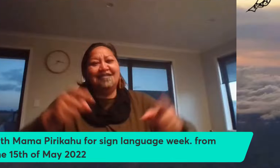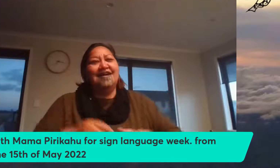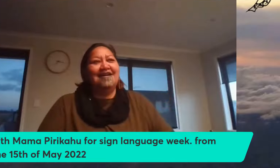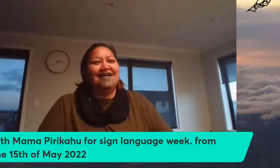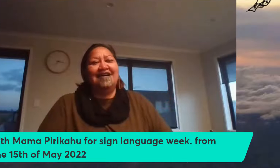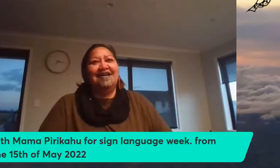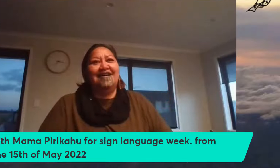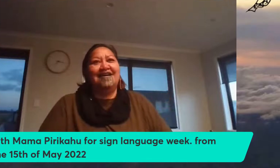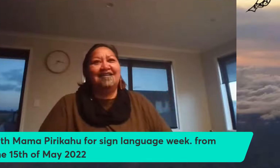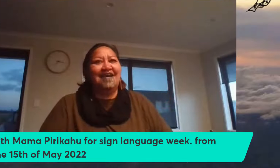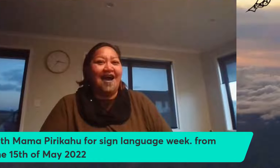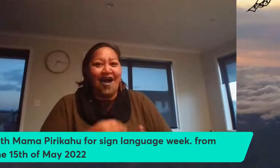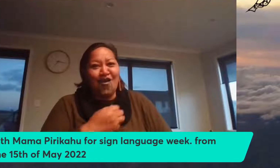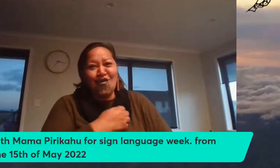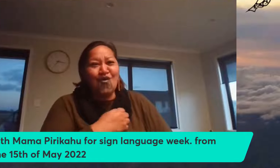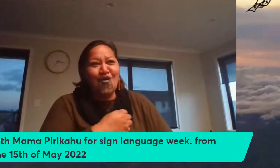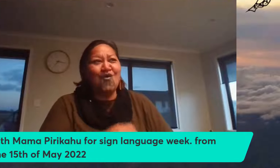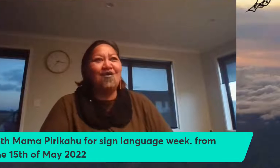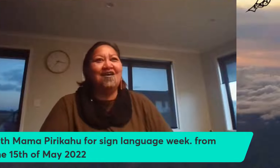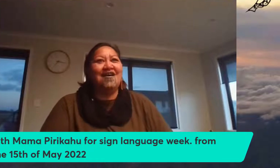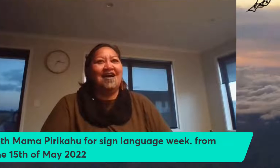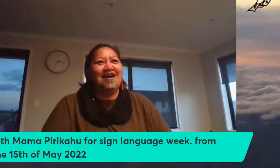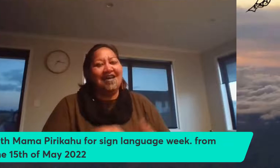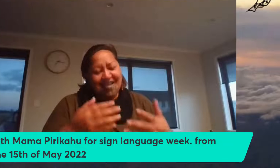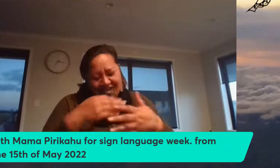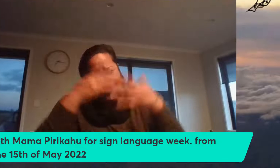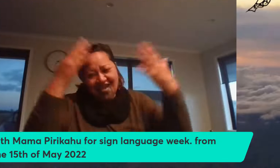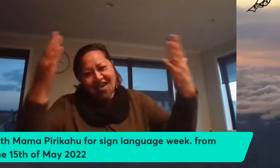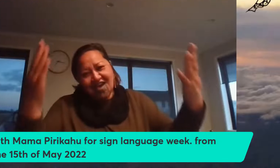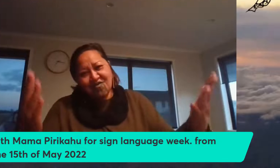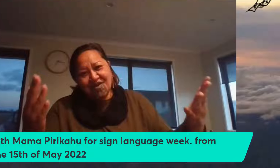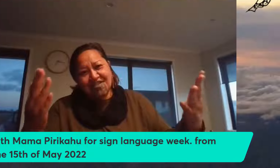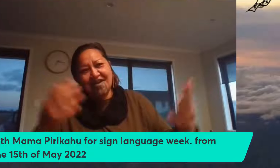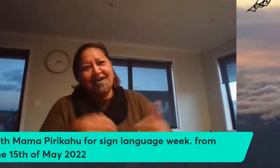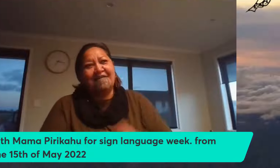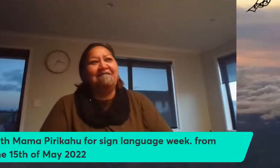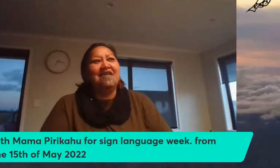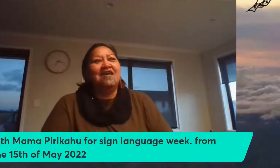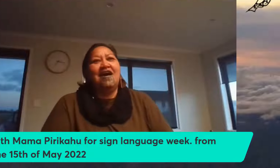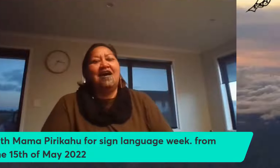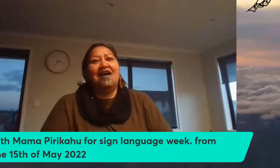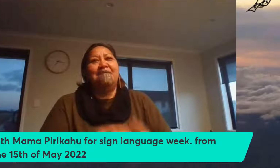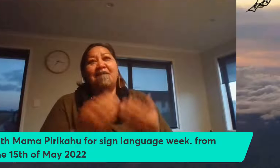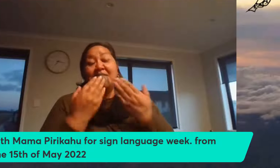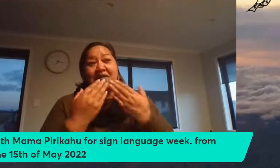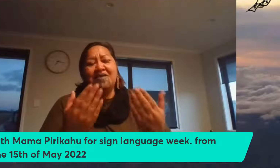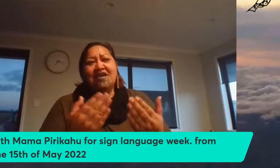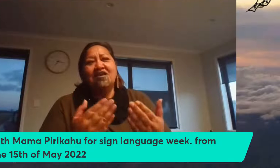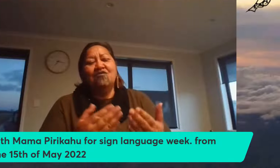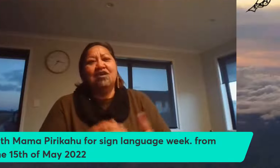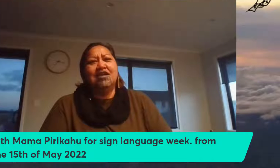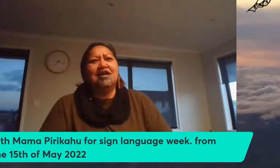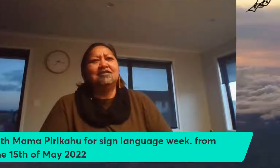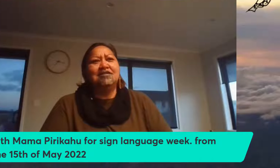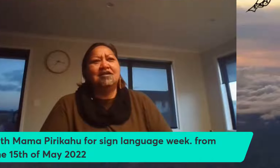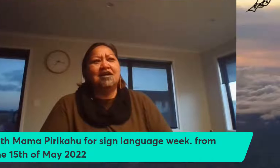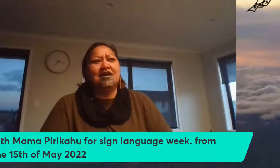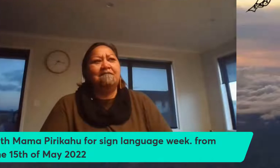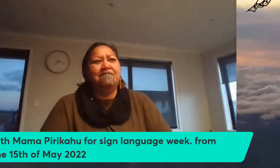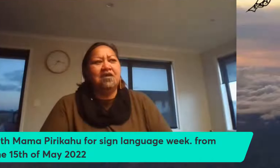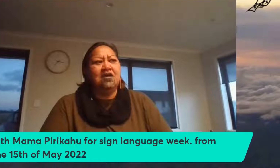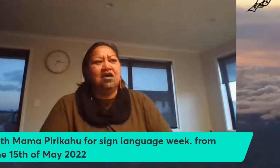ka kitea, ka rongo I enei a uatanga. Meme I oki